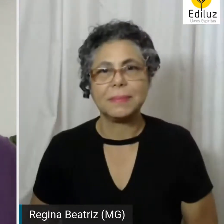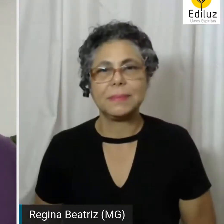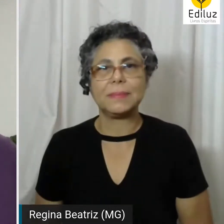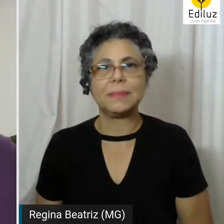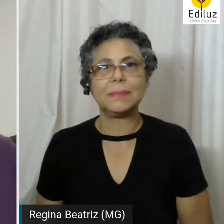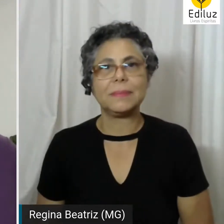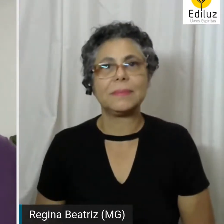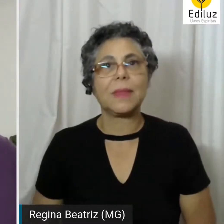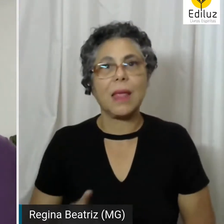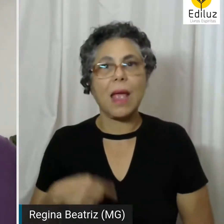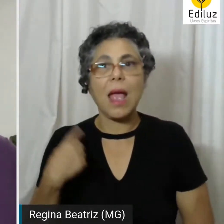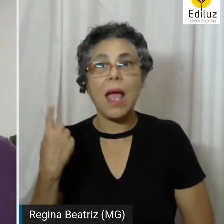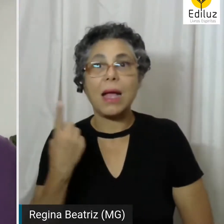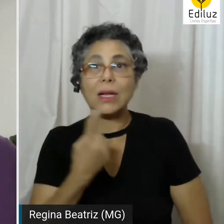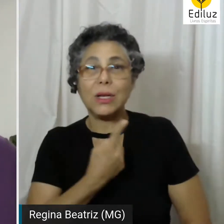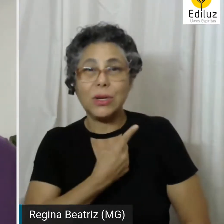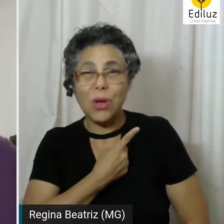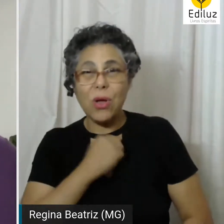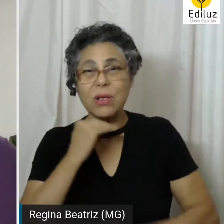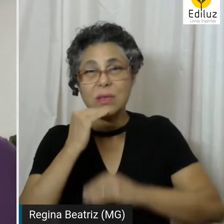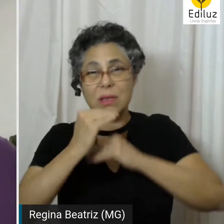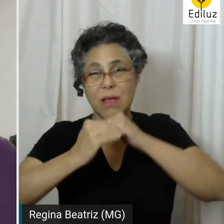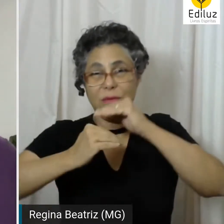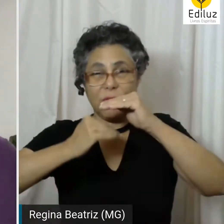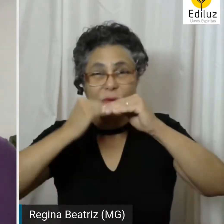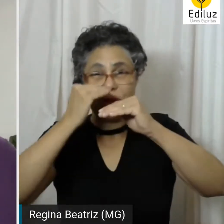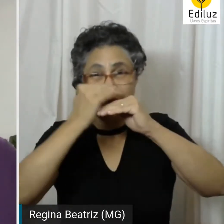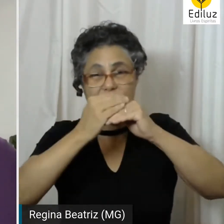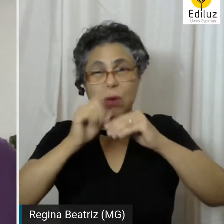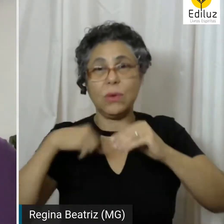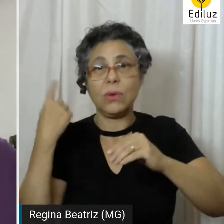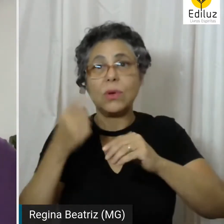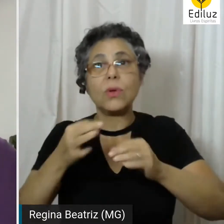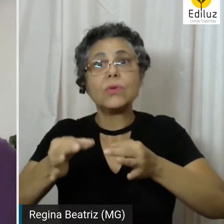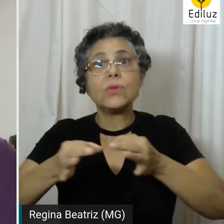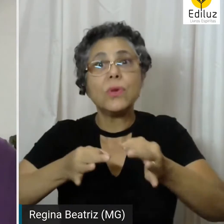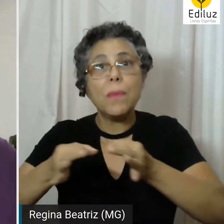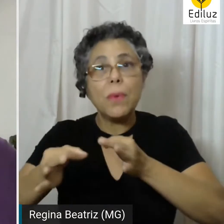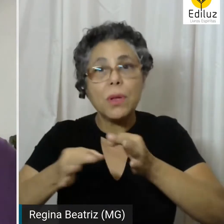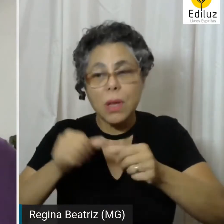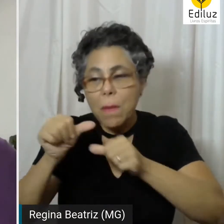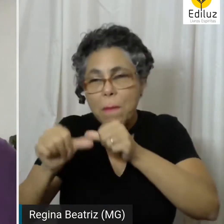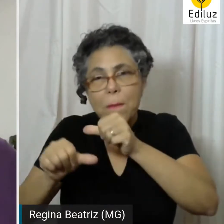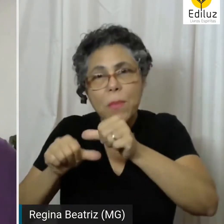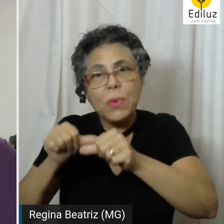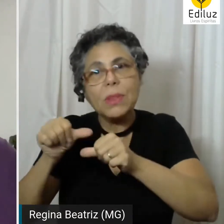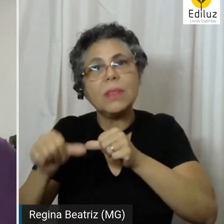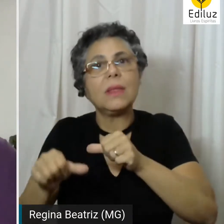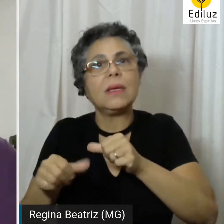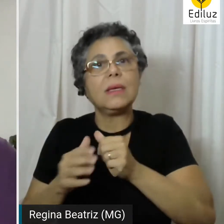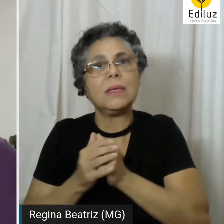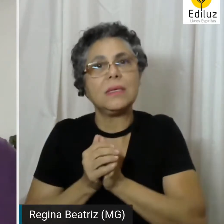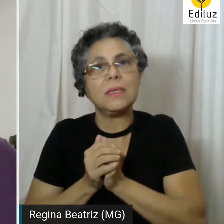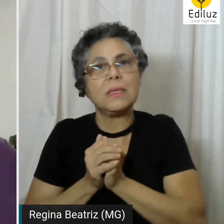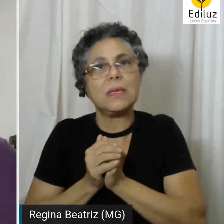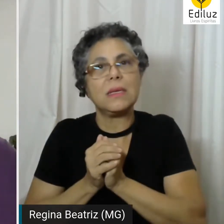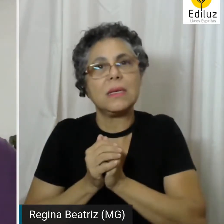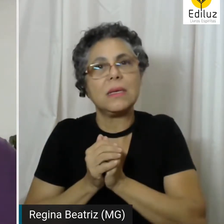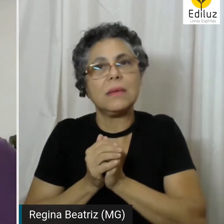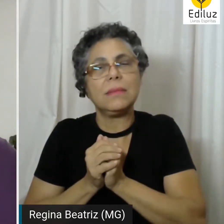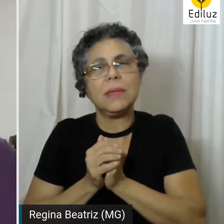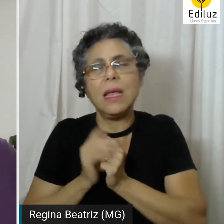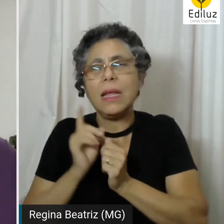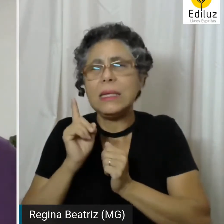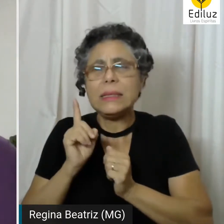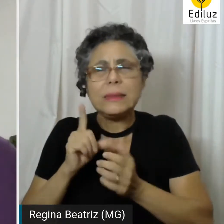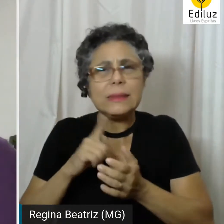A nossa evolução, o nosso processo de transformação, ele